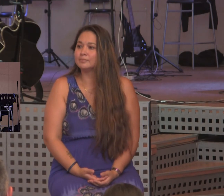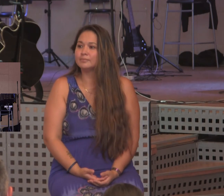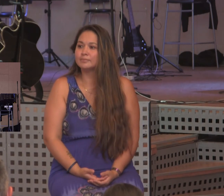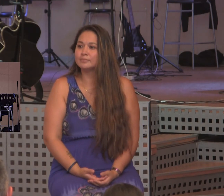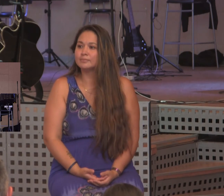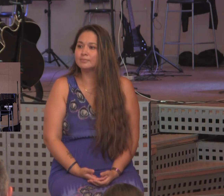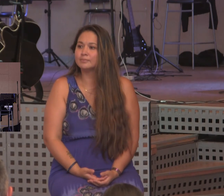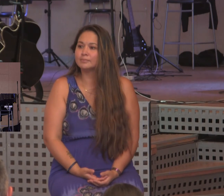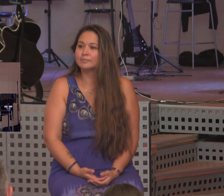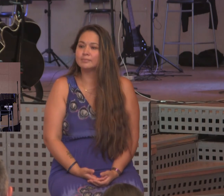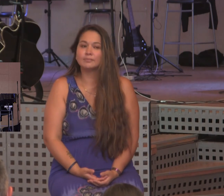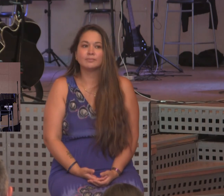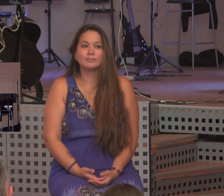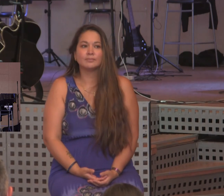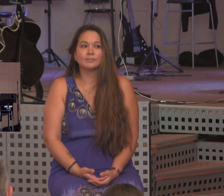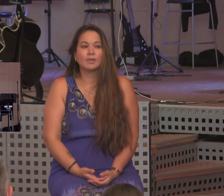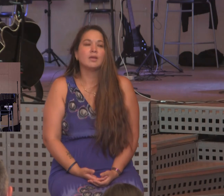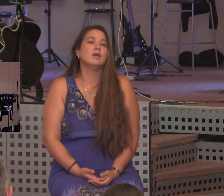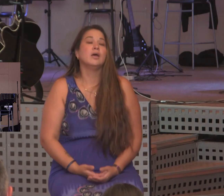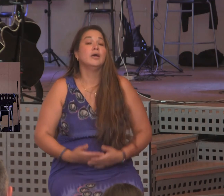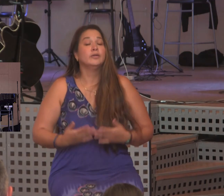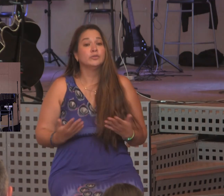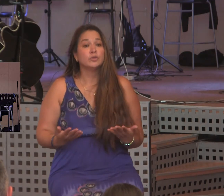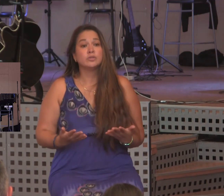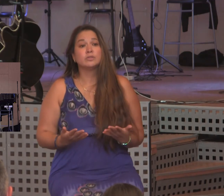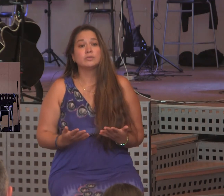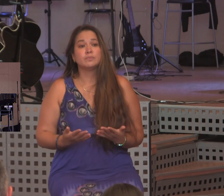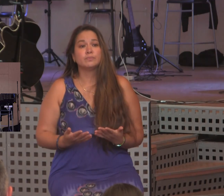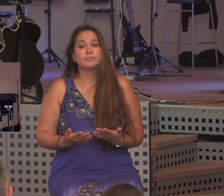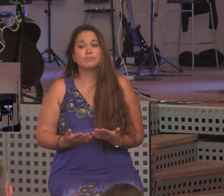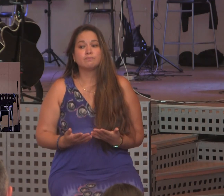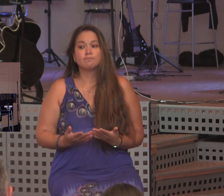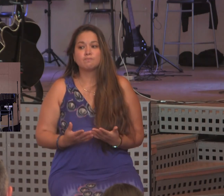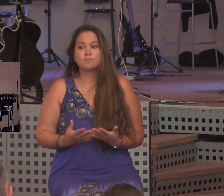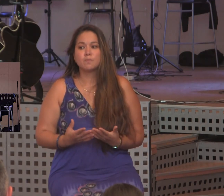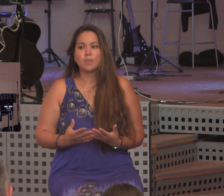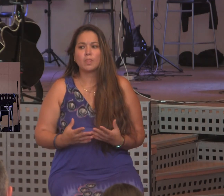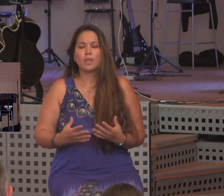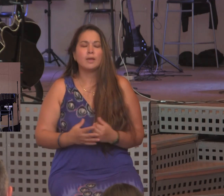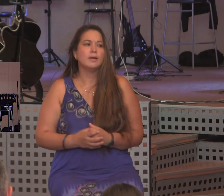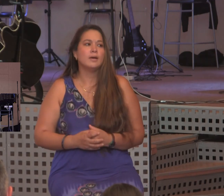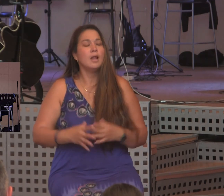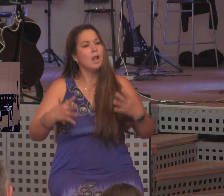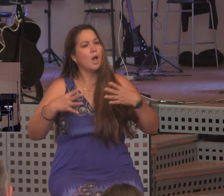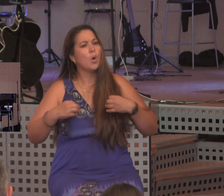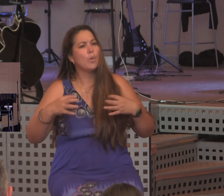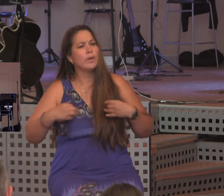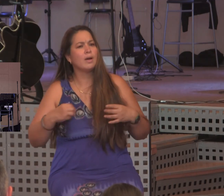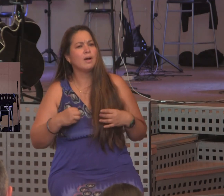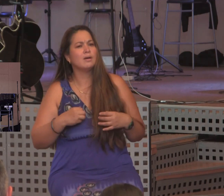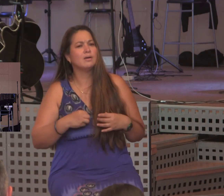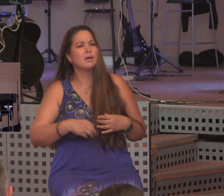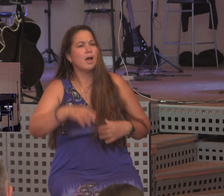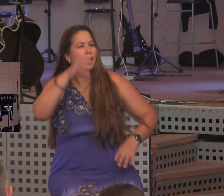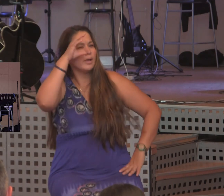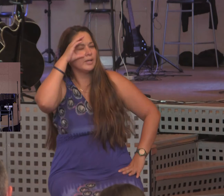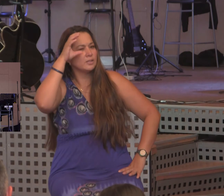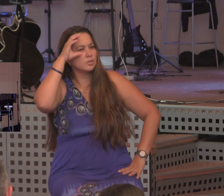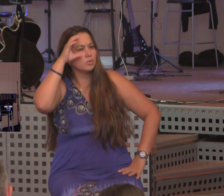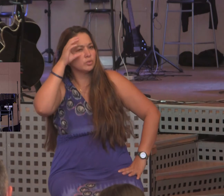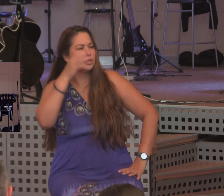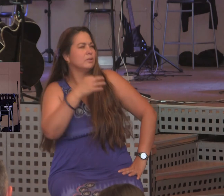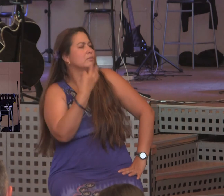Oigo, ¿qué es lo que oigo del pastor? ¿Sabes qué es lo que oigo